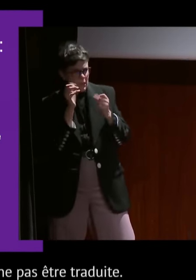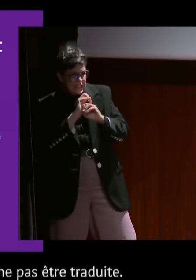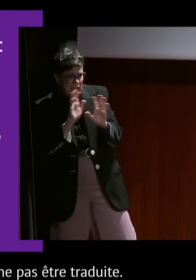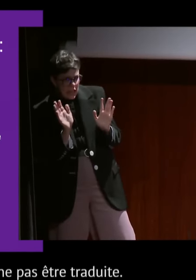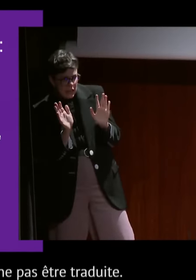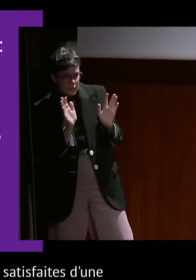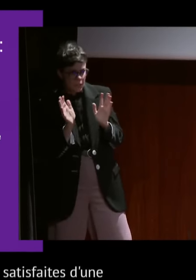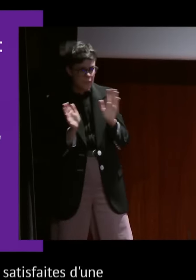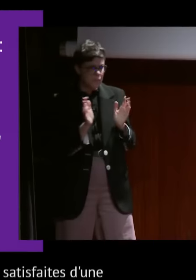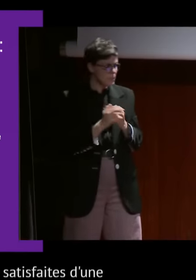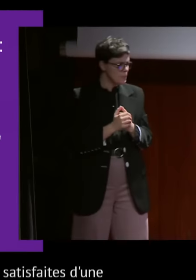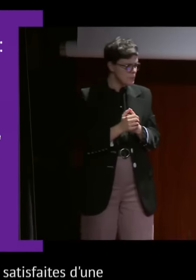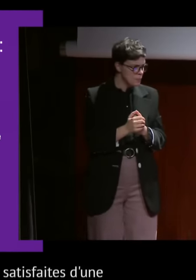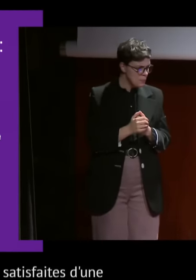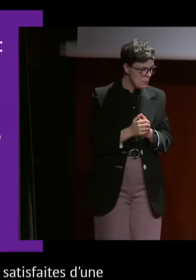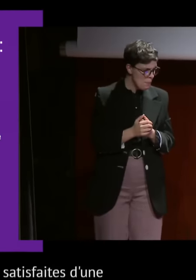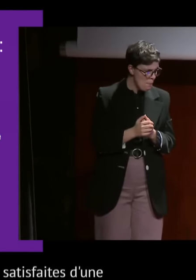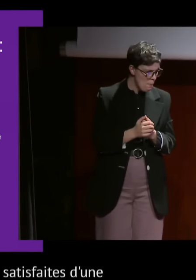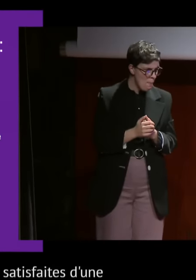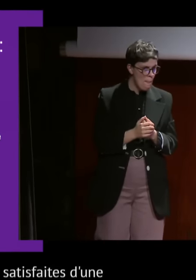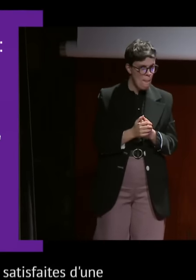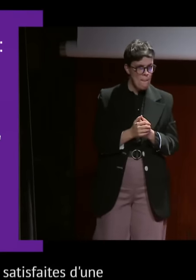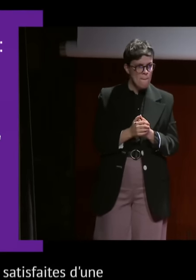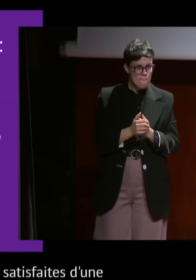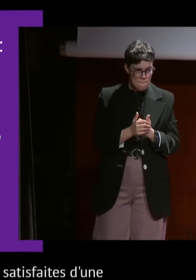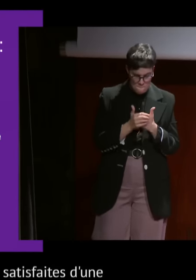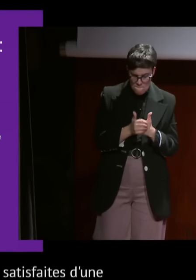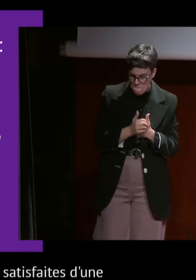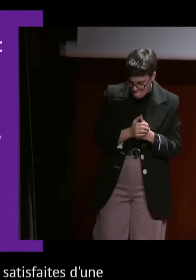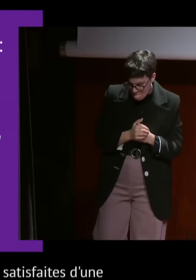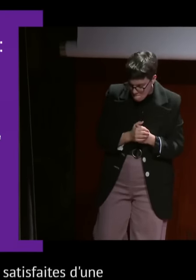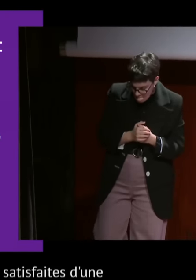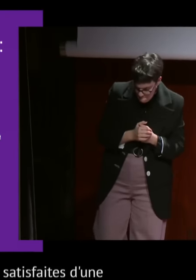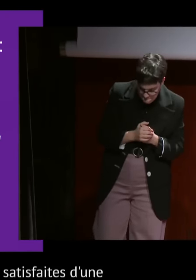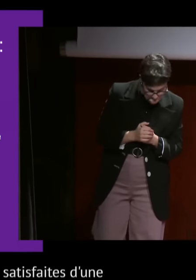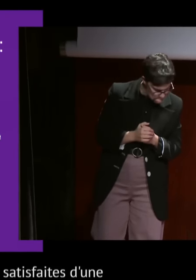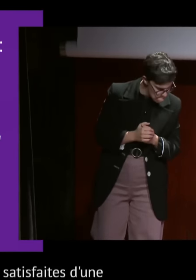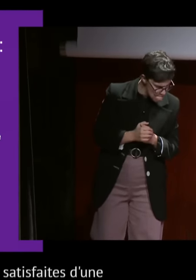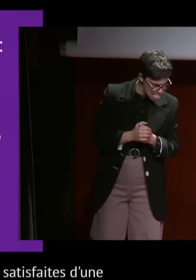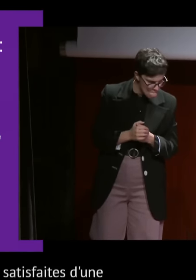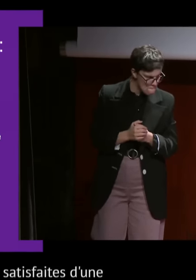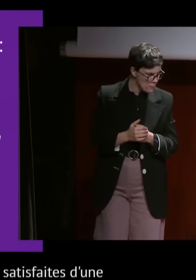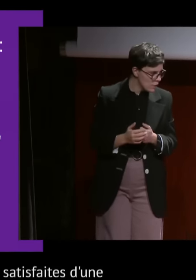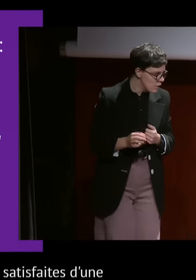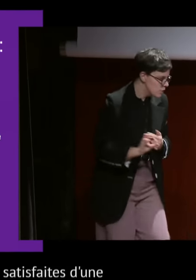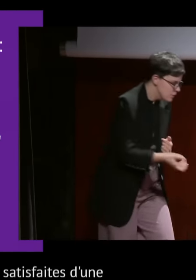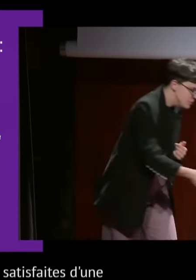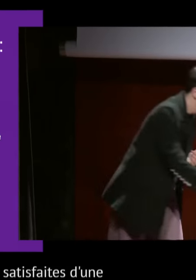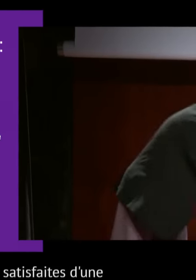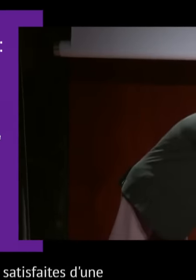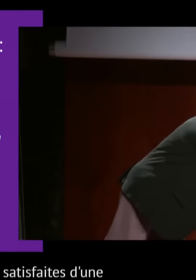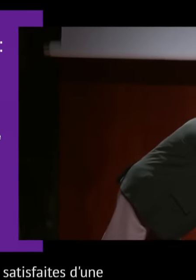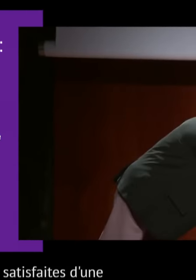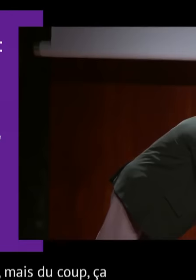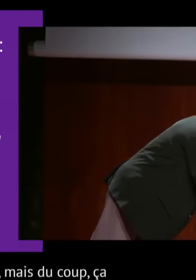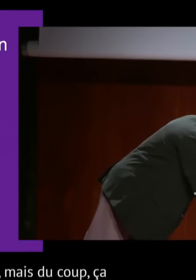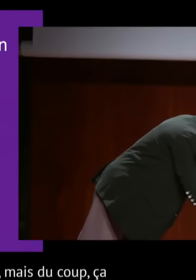peu la langue source dans laquelle le travail a été produit. Je ne sais pas si je suis claire.